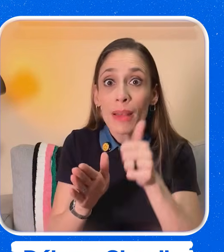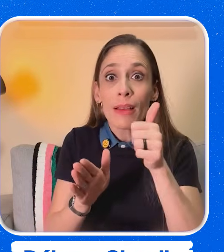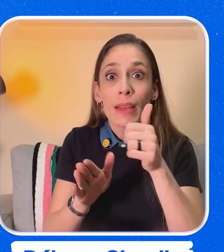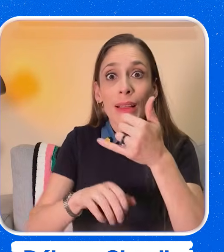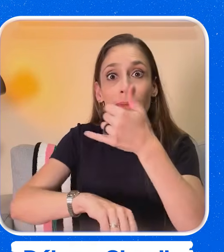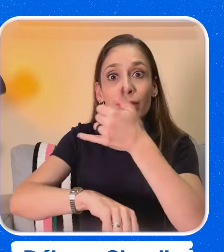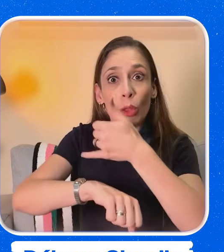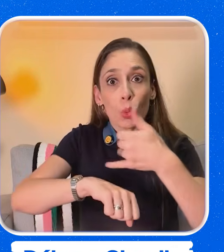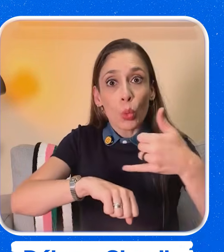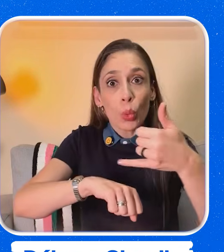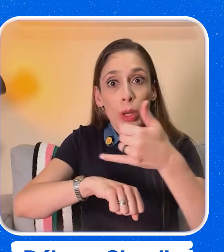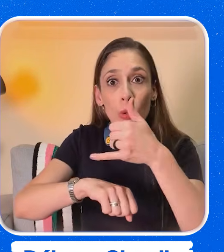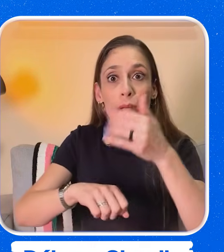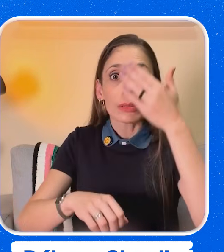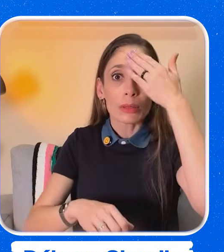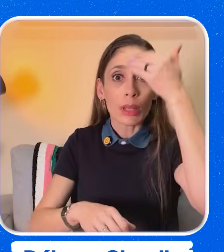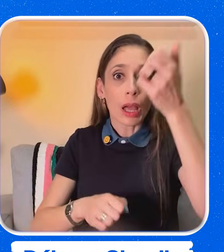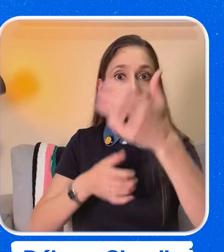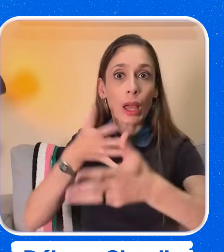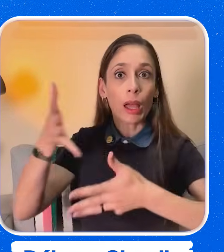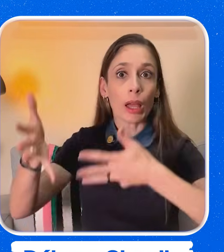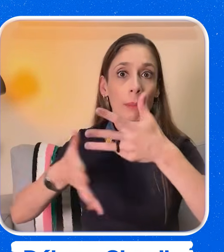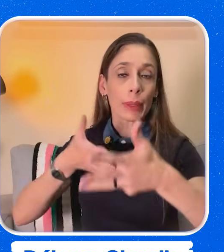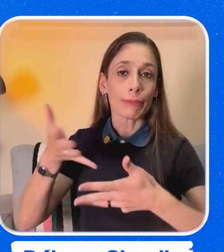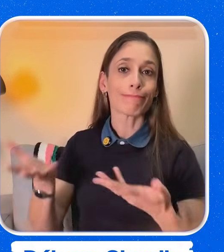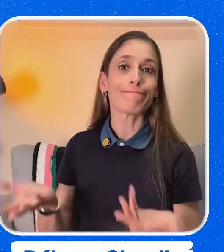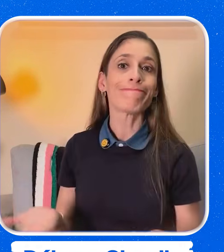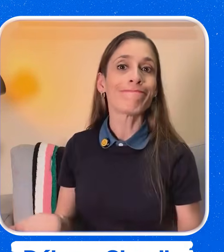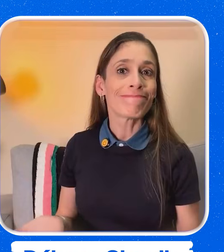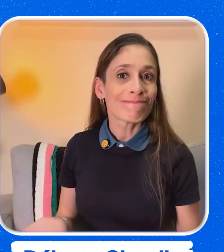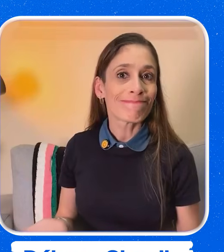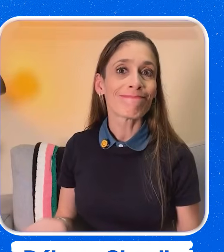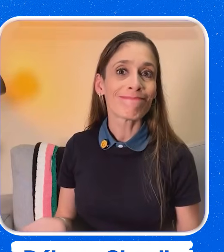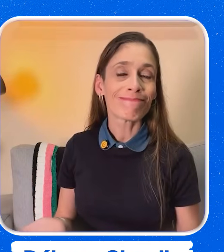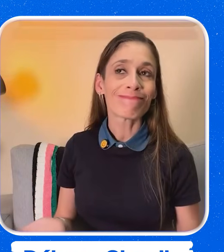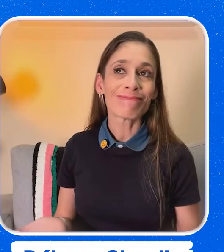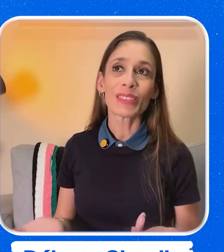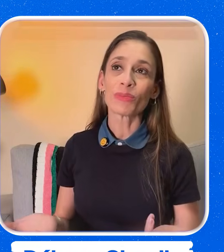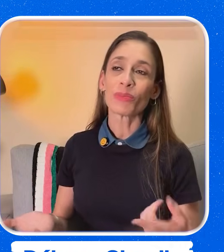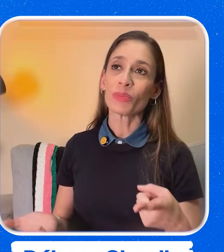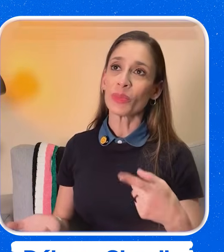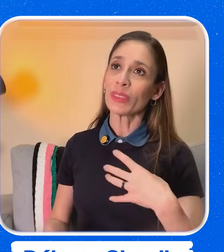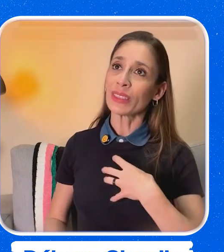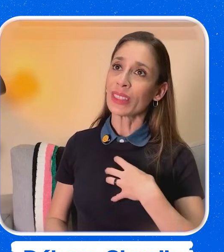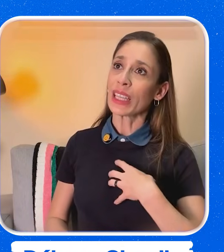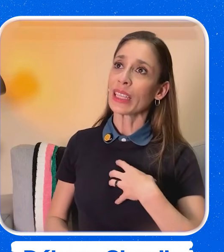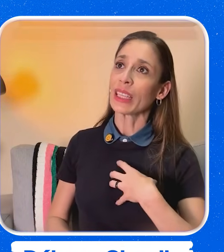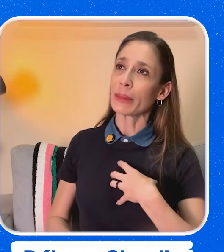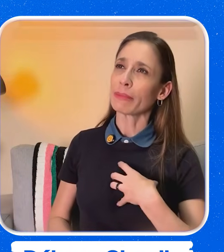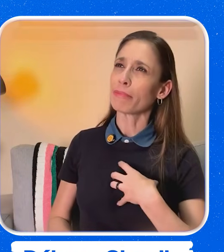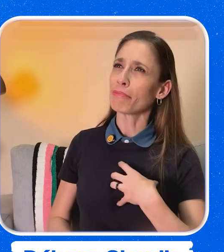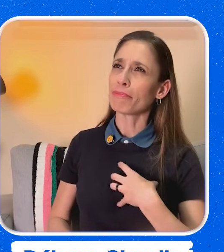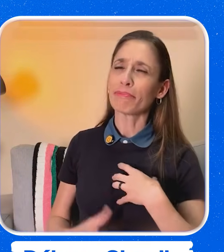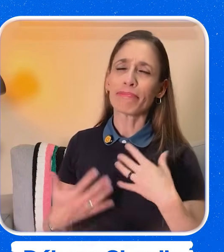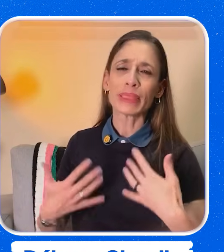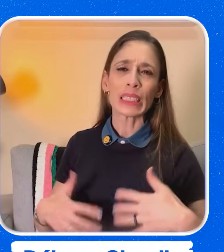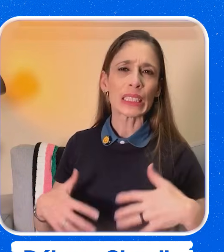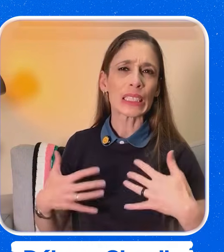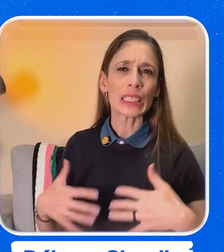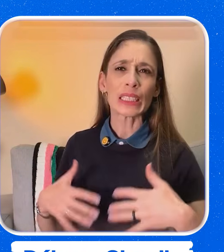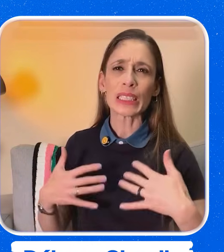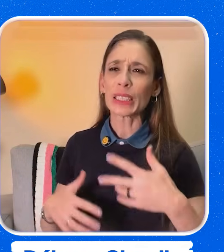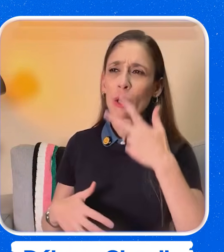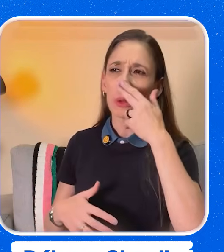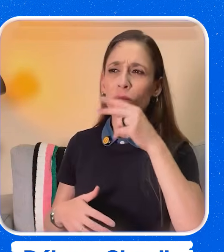sinalizante, né? Então, tipo, é muito gratificante você saber que você transformou, que você criou uma